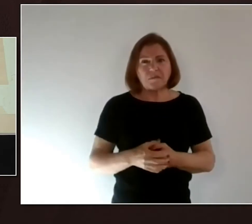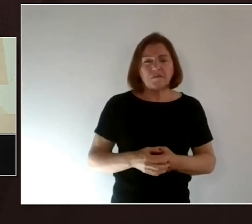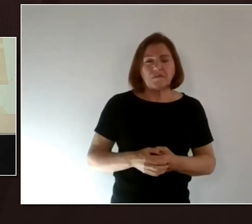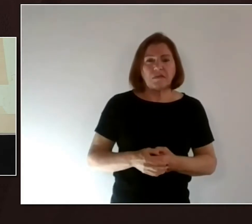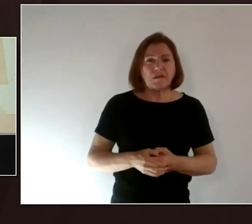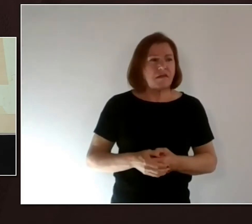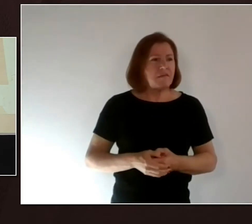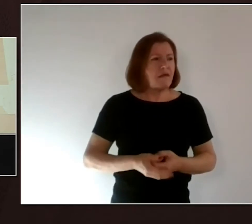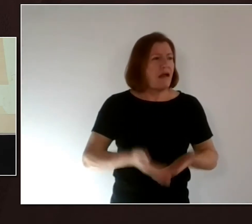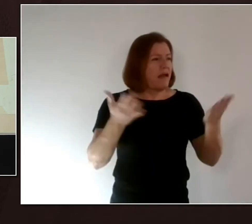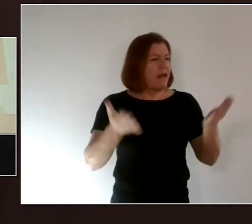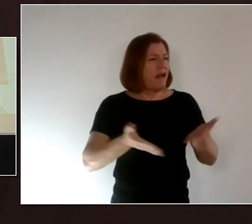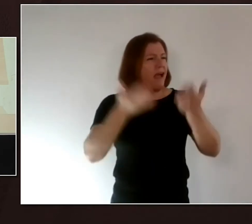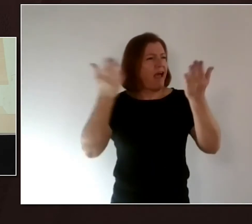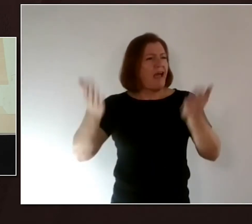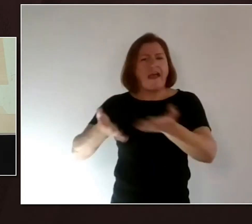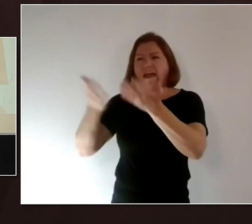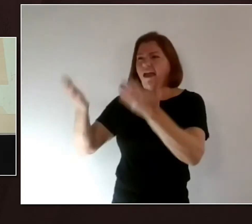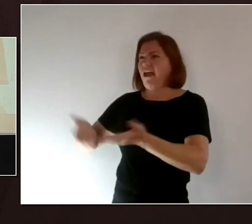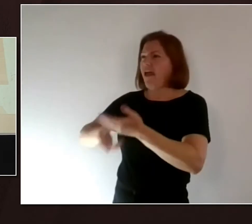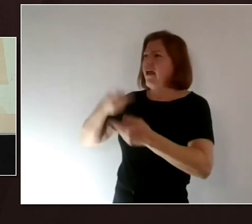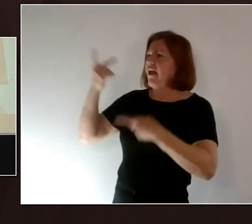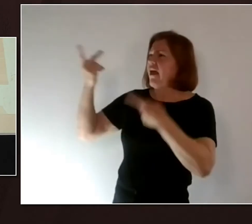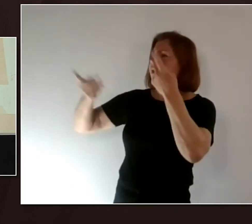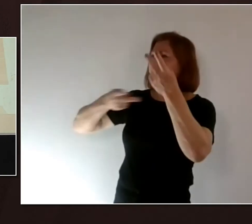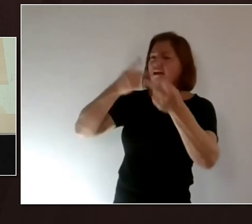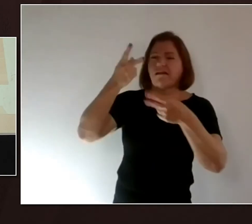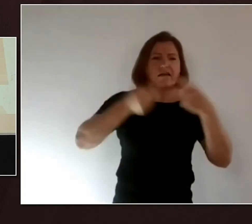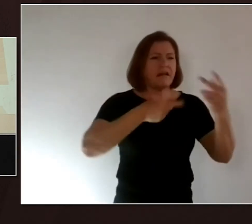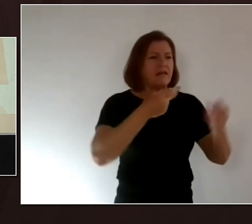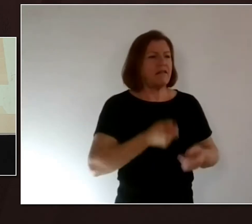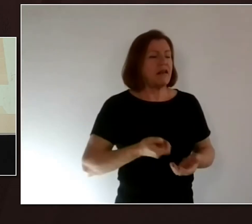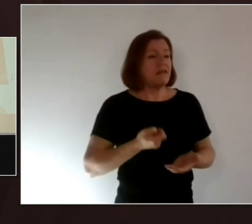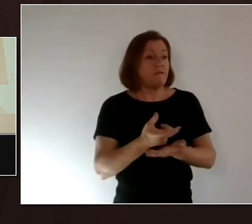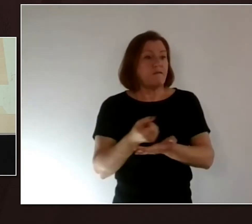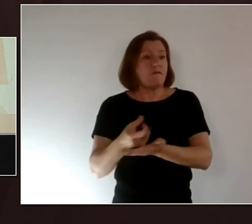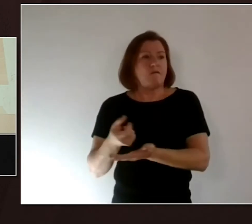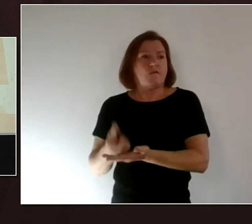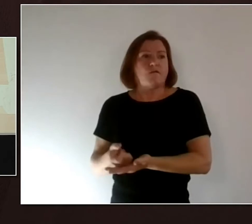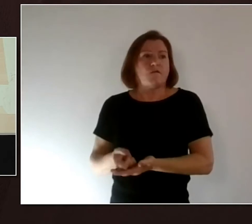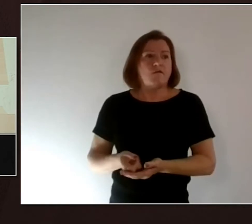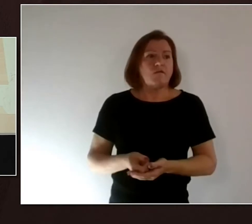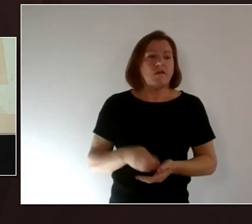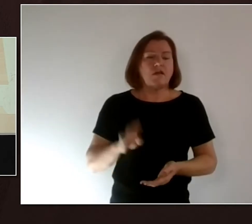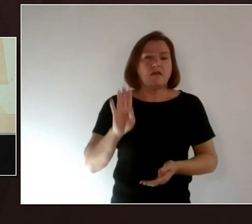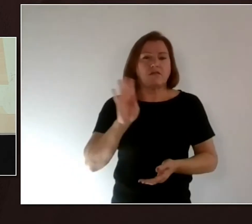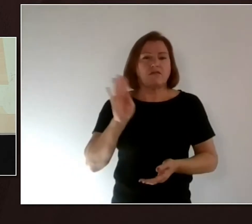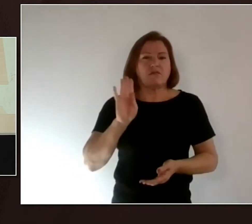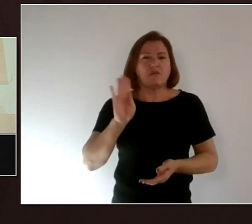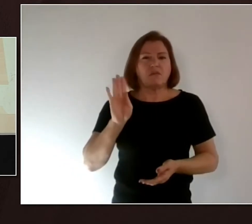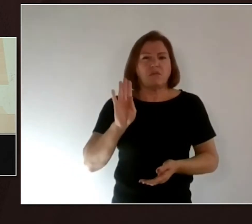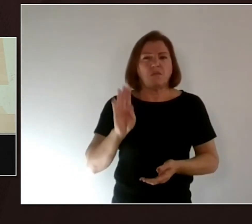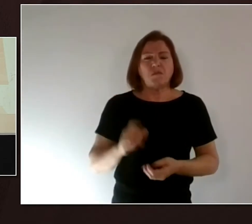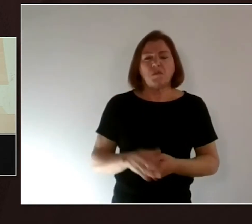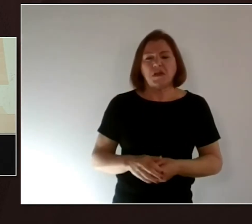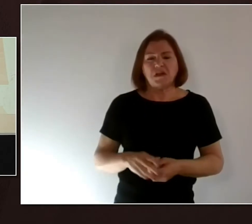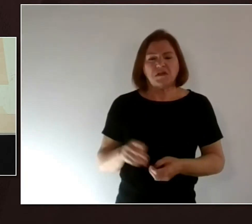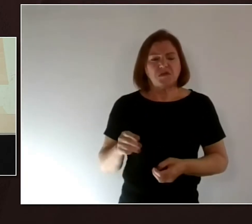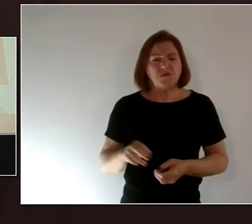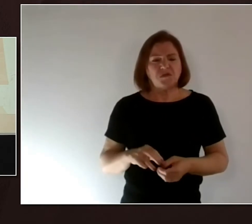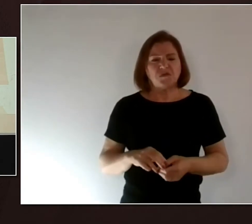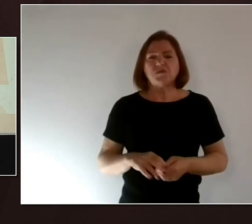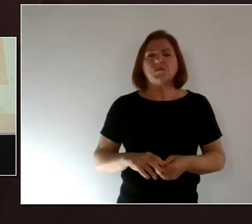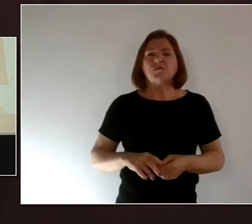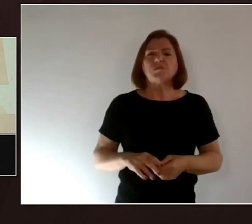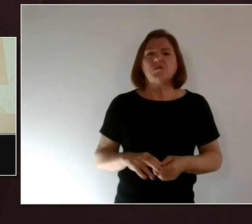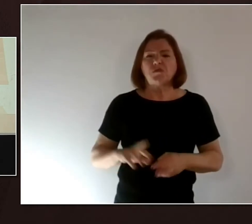a preços absurdos. Então, nós, os ministros da Nova Aliança, não são assim. Nós temos um